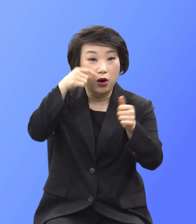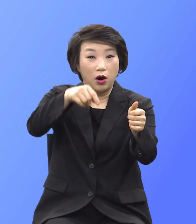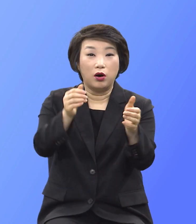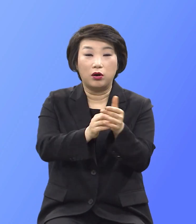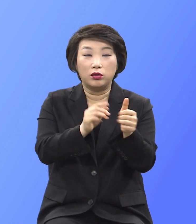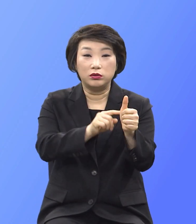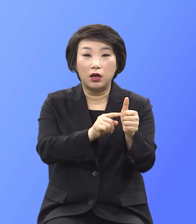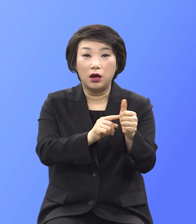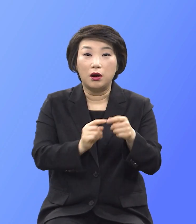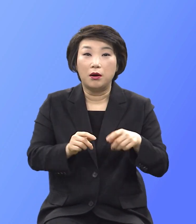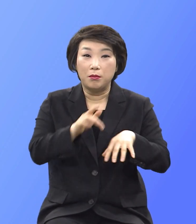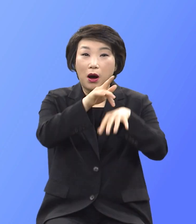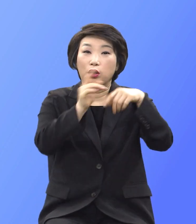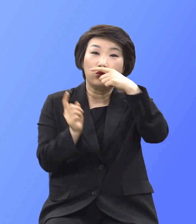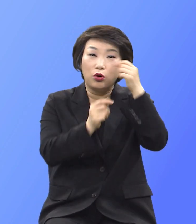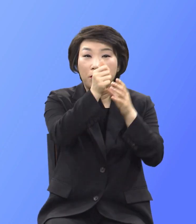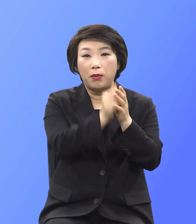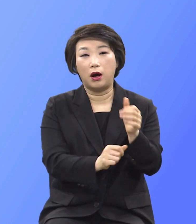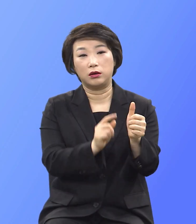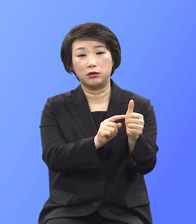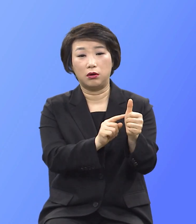마귀의 유혹에 의해서